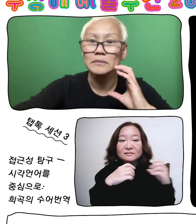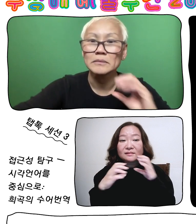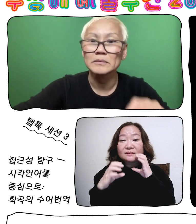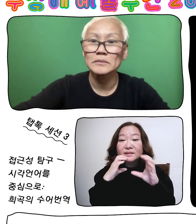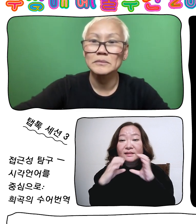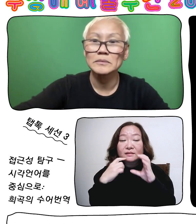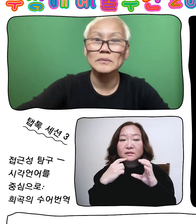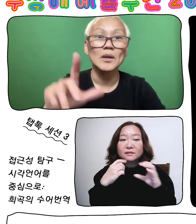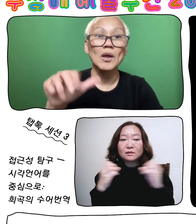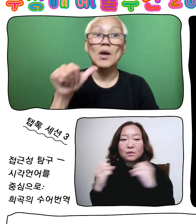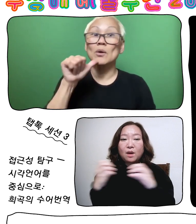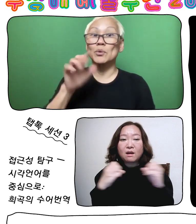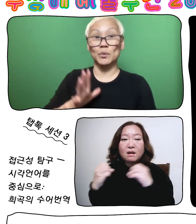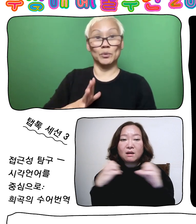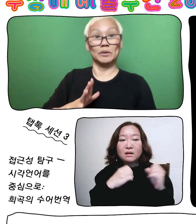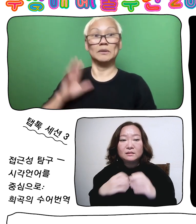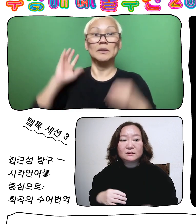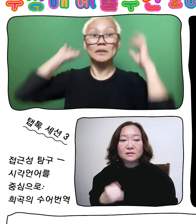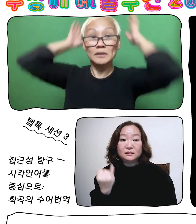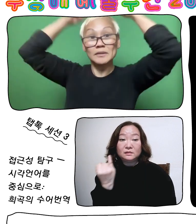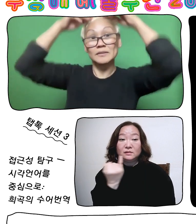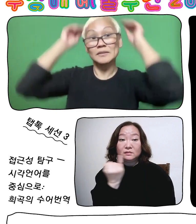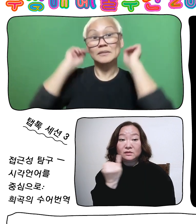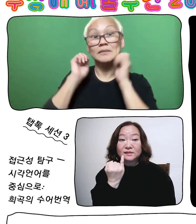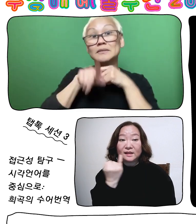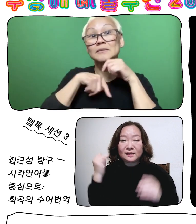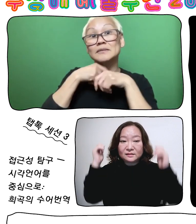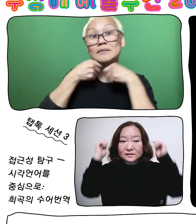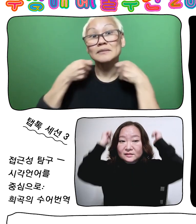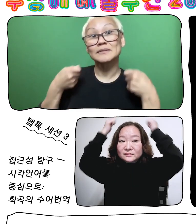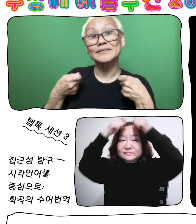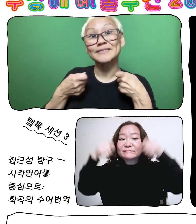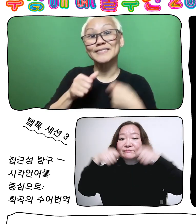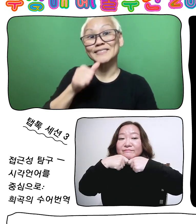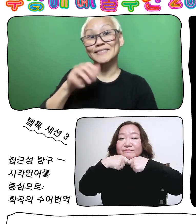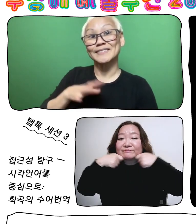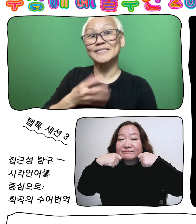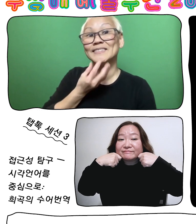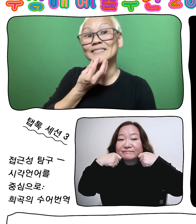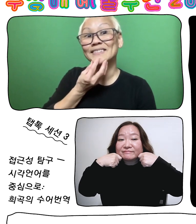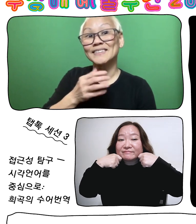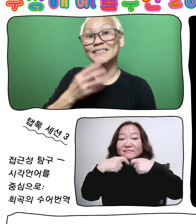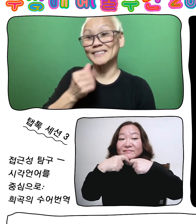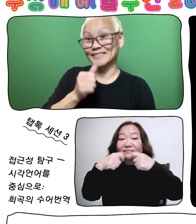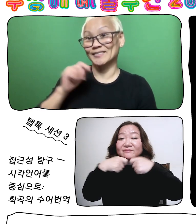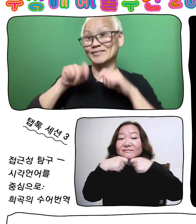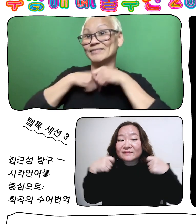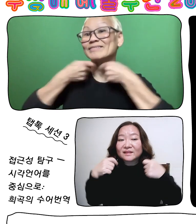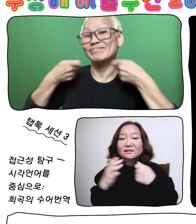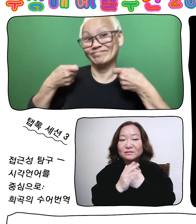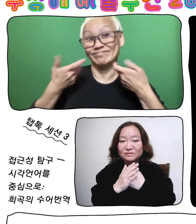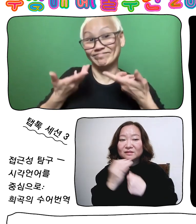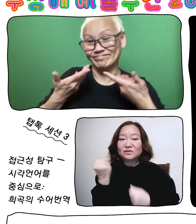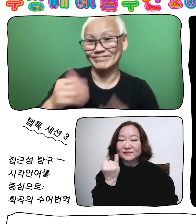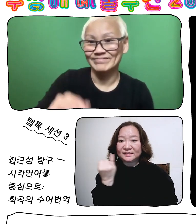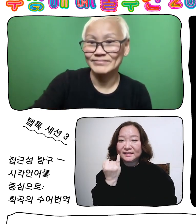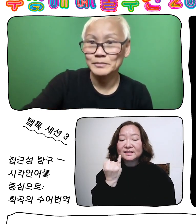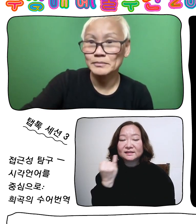이 부위는 통신, 이야기, 여자, 미각, 맛을 의미할 수 있습니다.